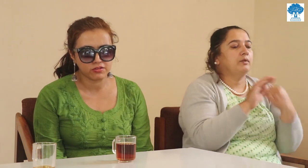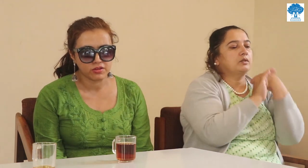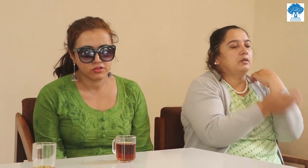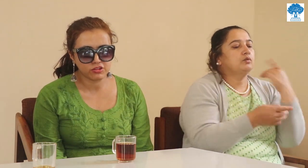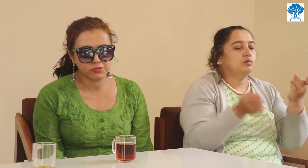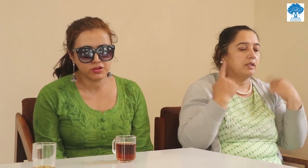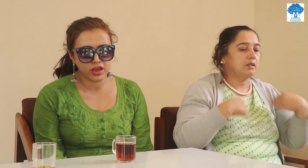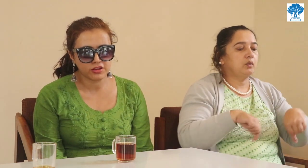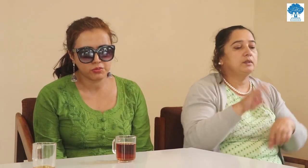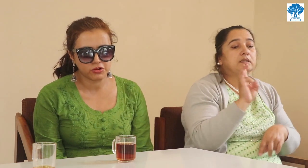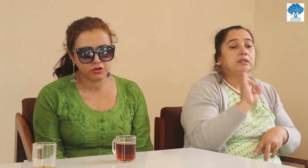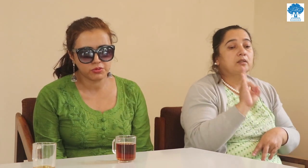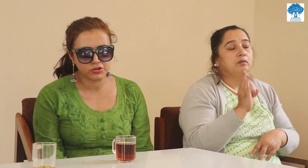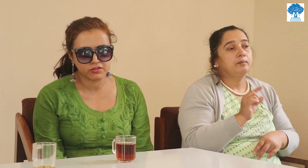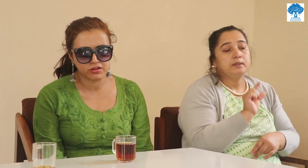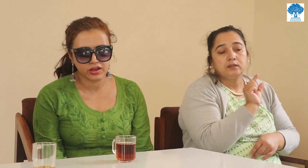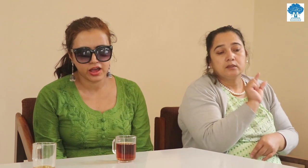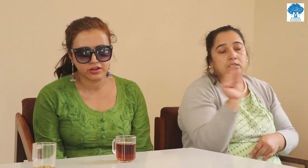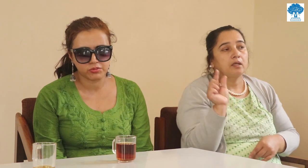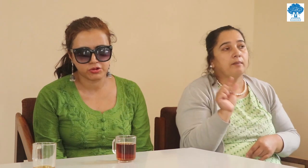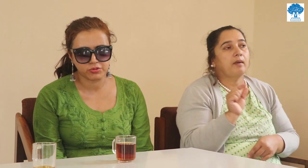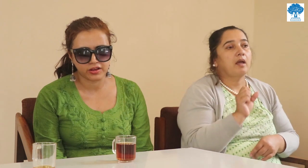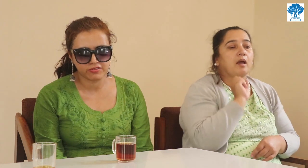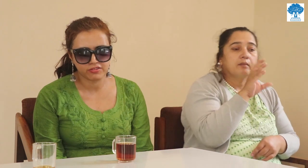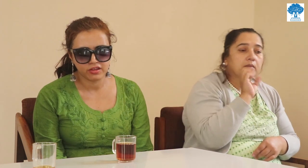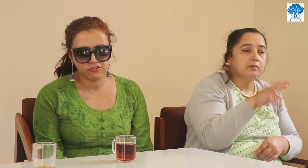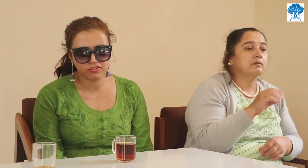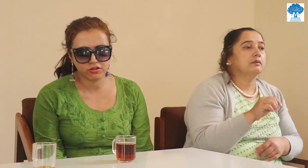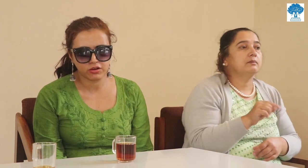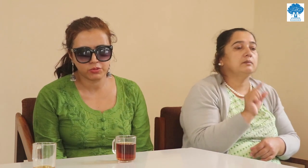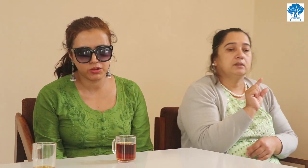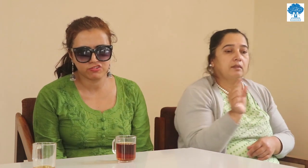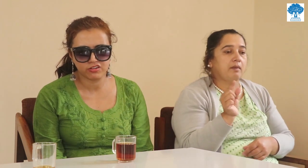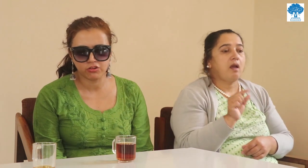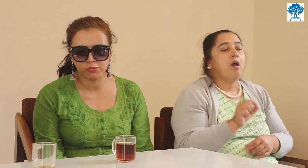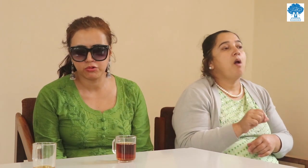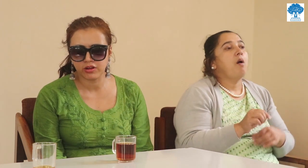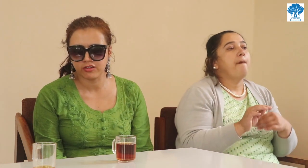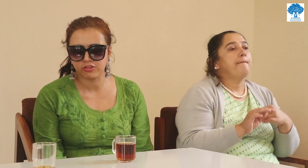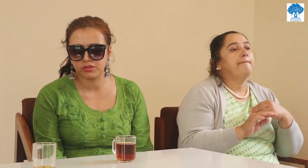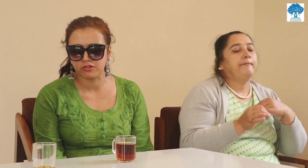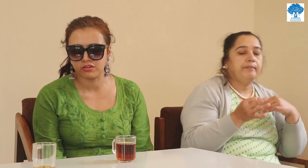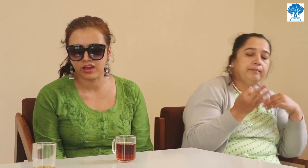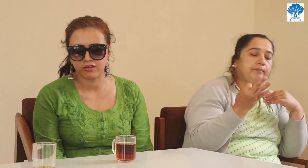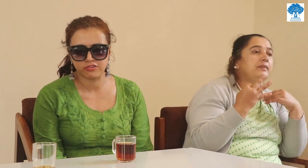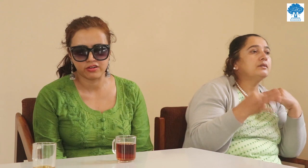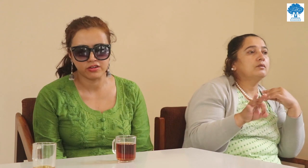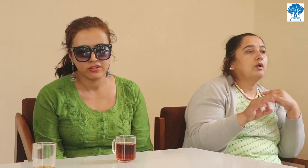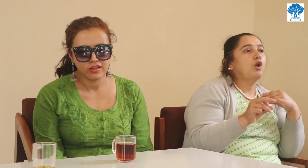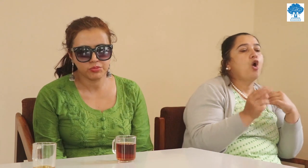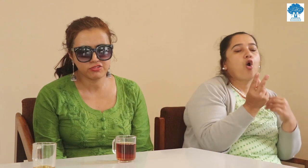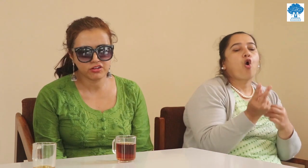विषयमा जति पनि कार्यक्रमहरू अभिमुखीकरणका कार्यक्रमहरू भएका छन् जस्तै अहिले अब मेन्सुरल कपको कुरा एकदम धेरै उठिरहेको